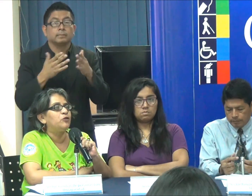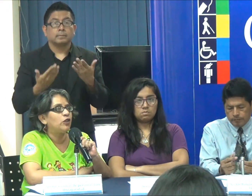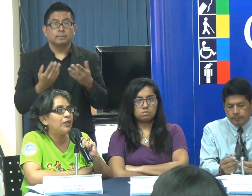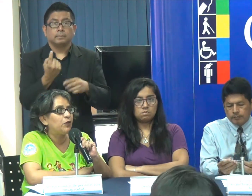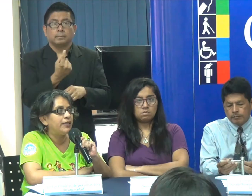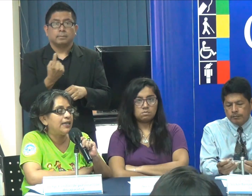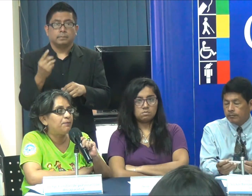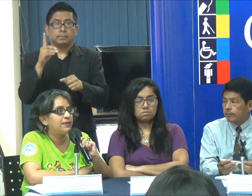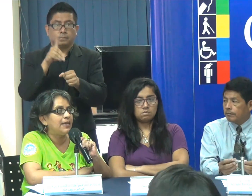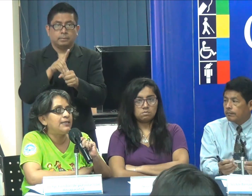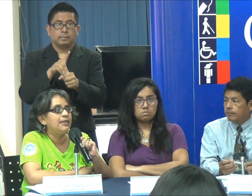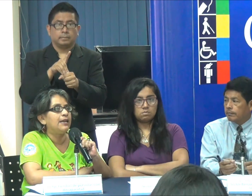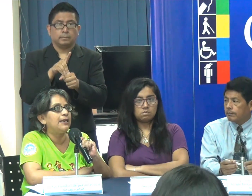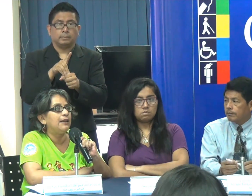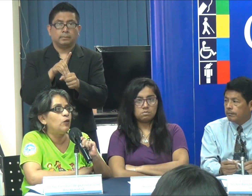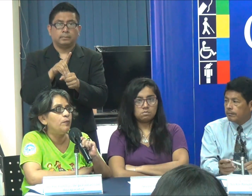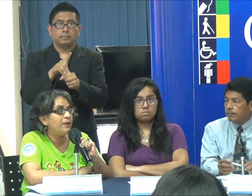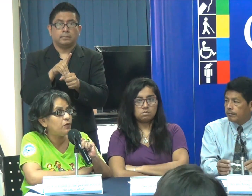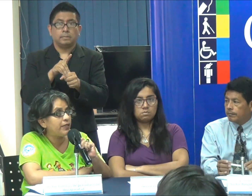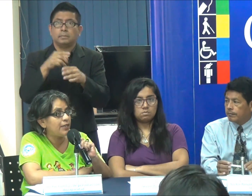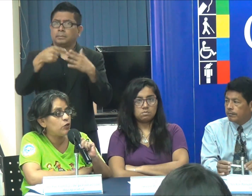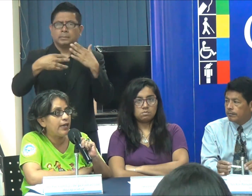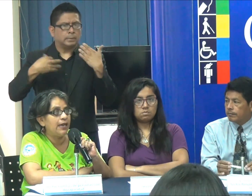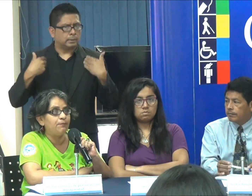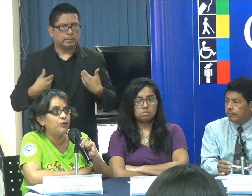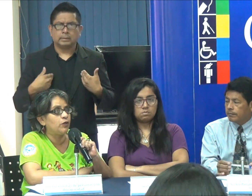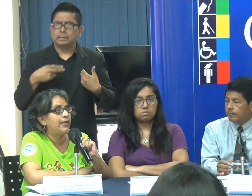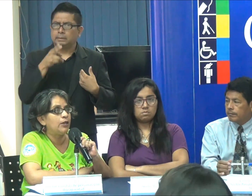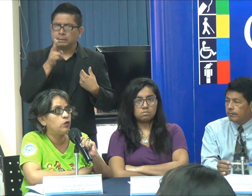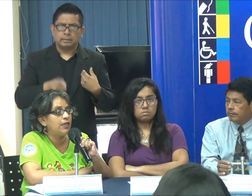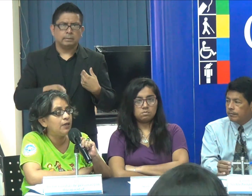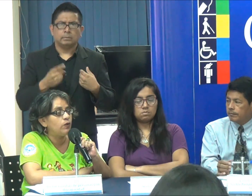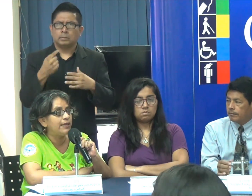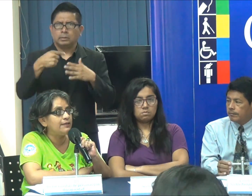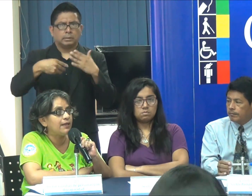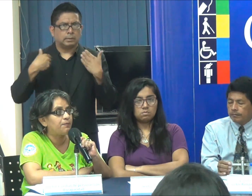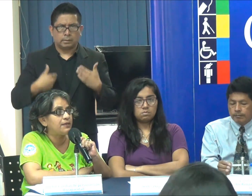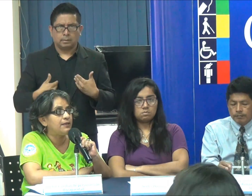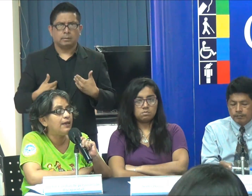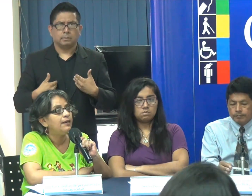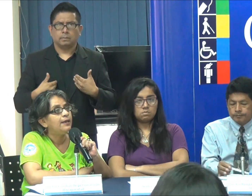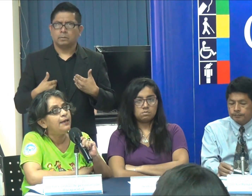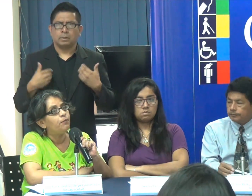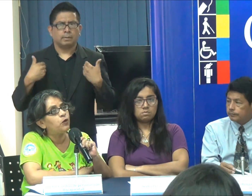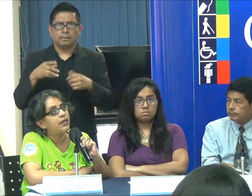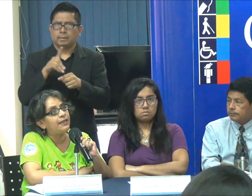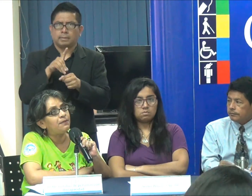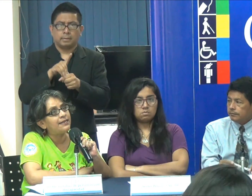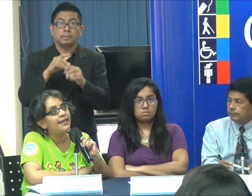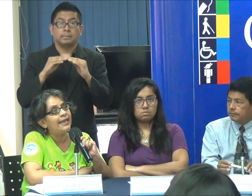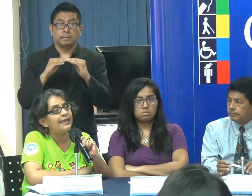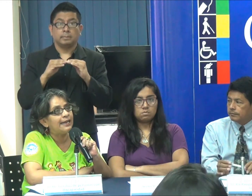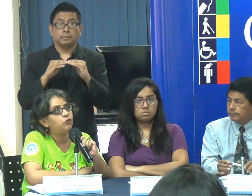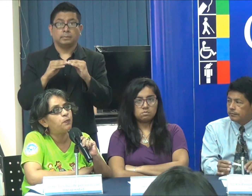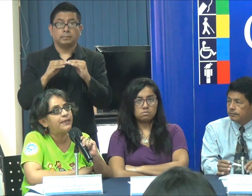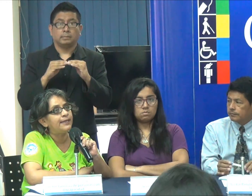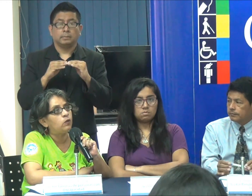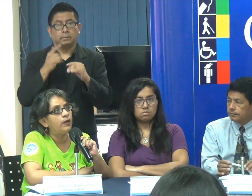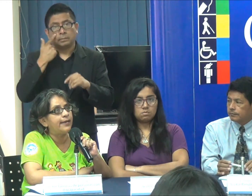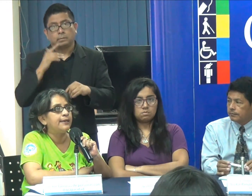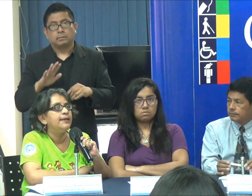las personas con discapacidad tienen los mismos derechos que las personas que no tienen una discapacidad, pero que además, en el